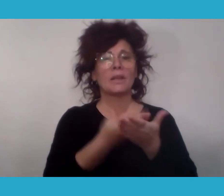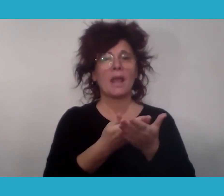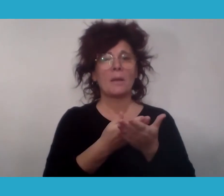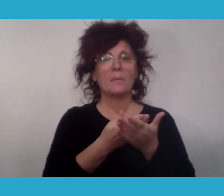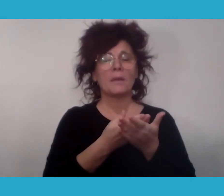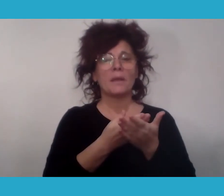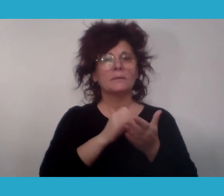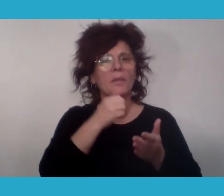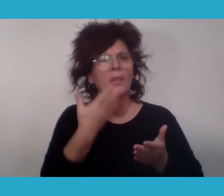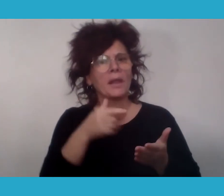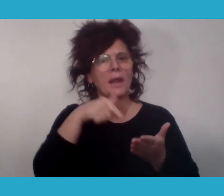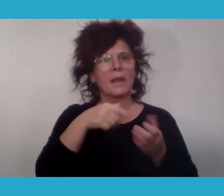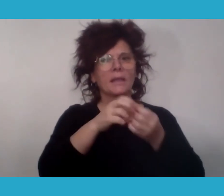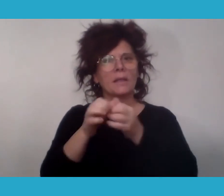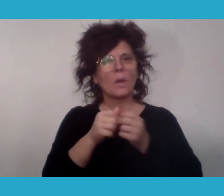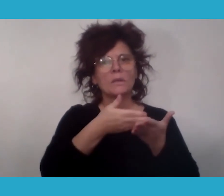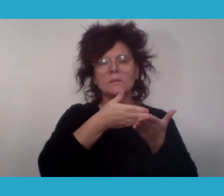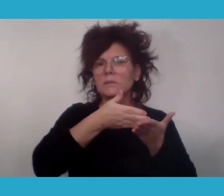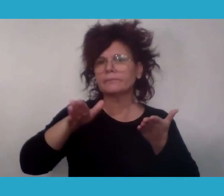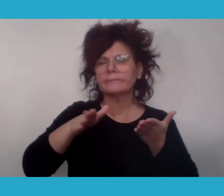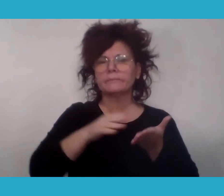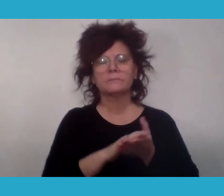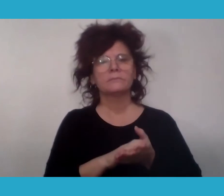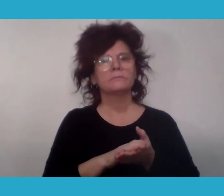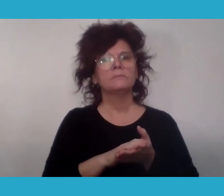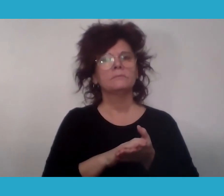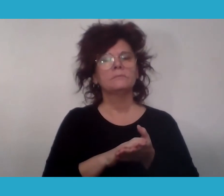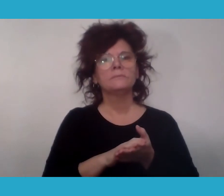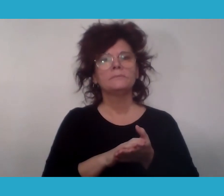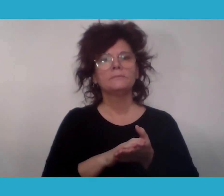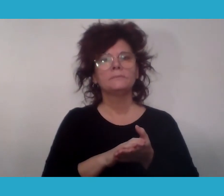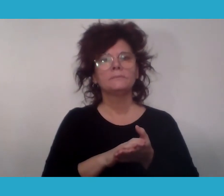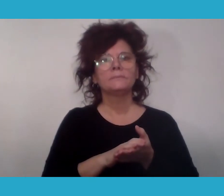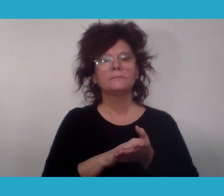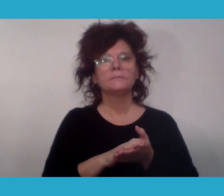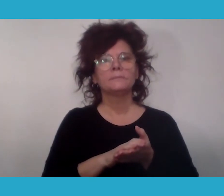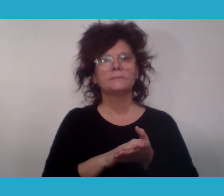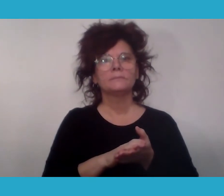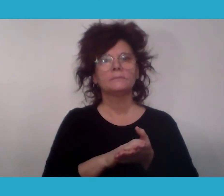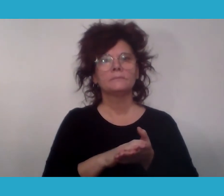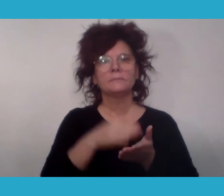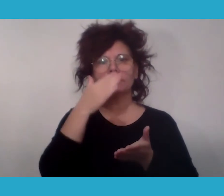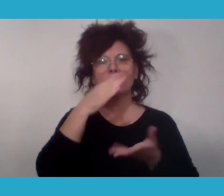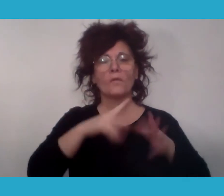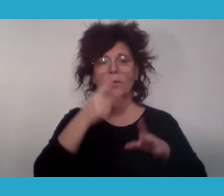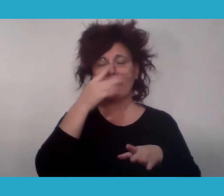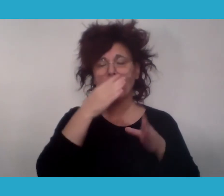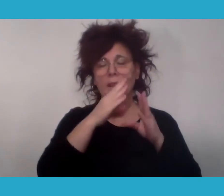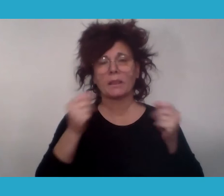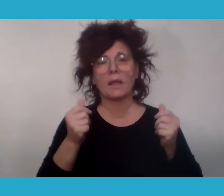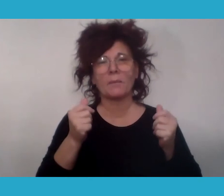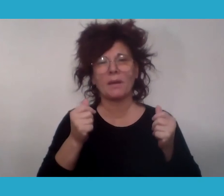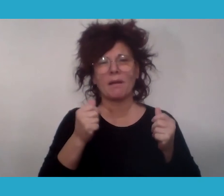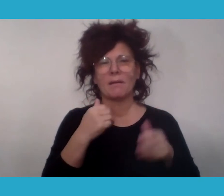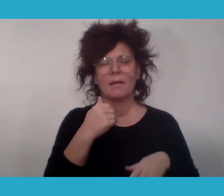proceda a rechazar el estudio de impacto ambiental de conformidad con el artículo 17 de la Ley 10.208. Culmina diciendo que no se debe